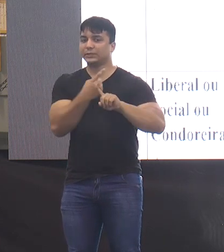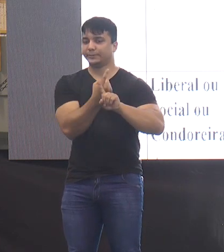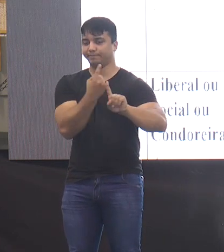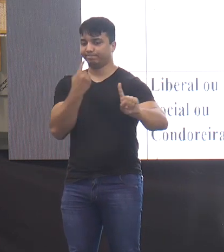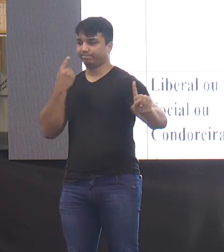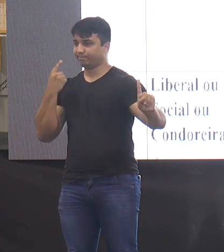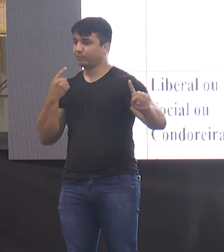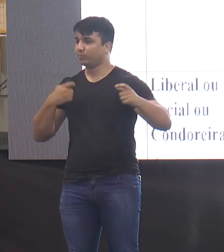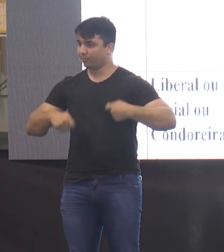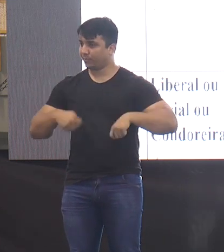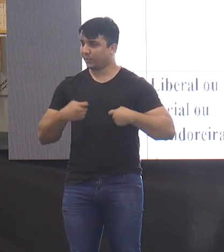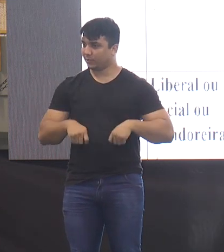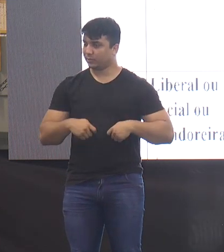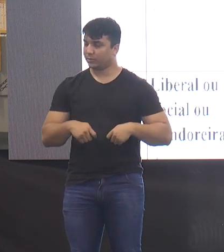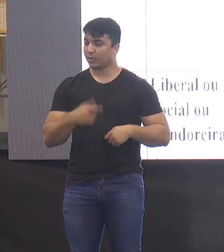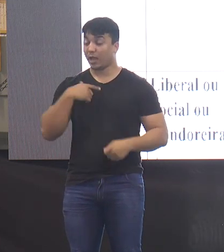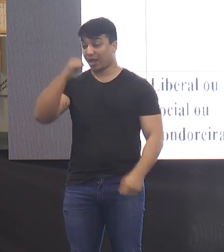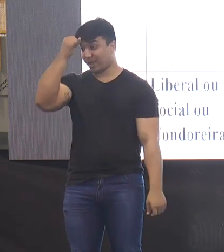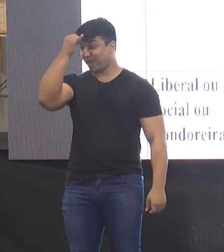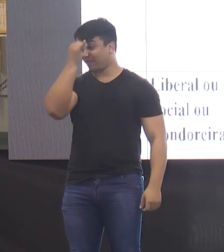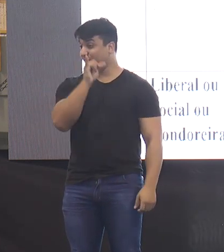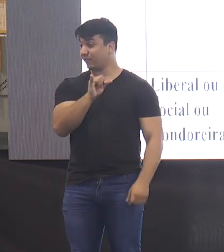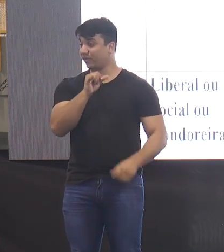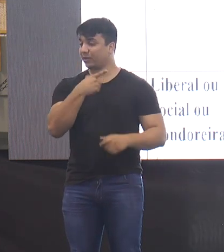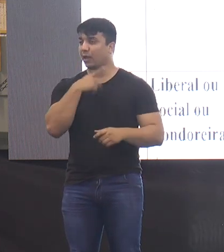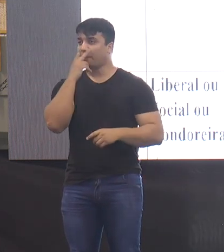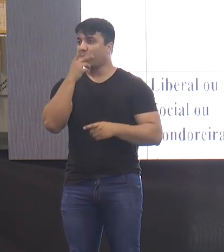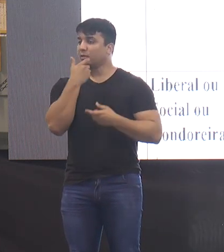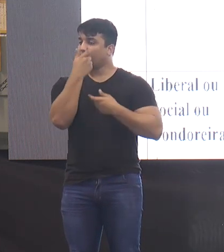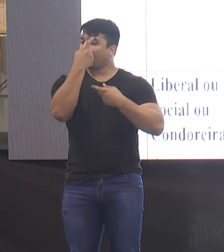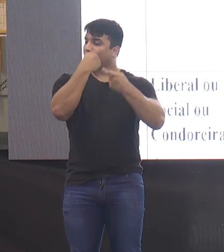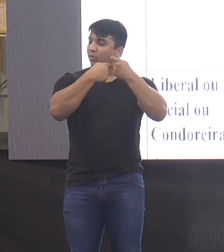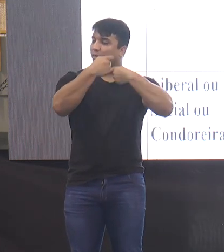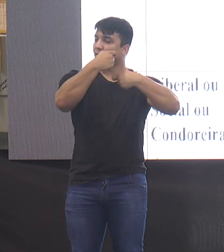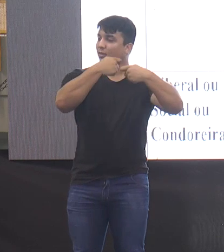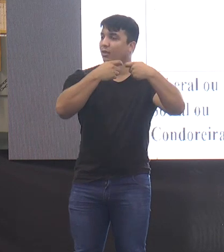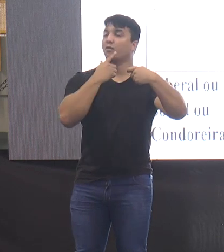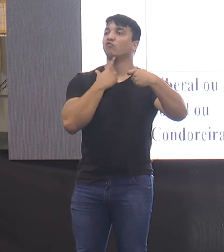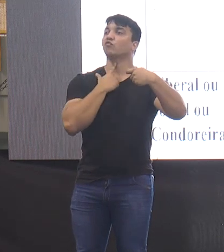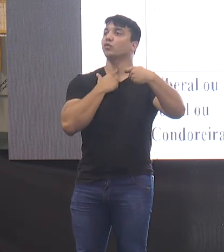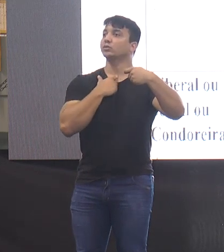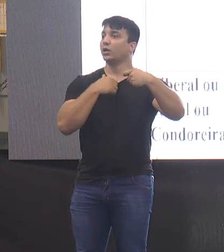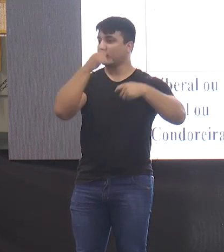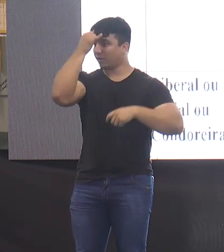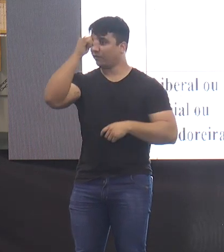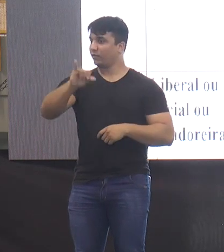dela, para evitar ser levado pelo desejo,